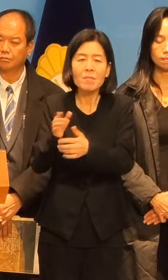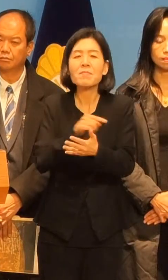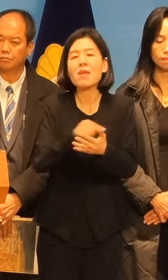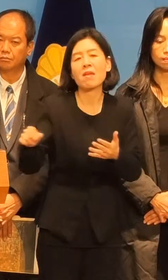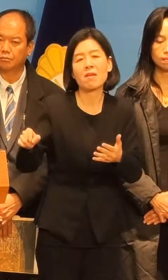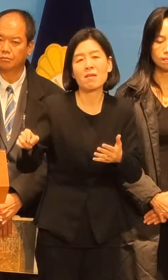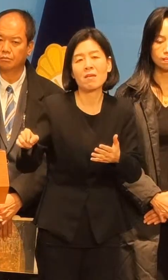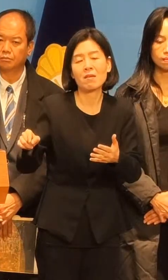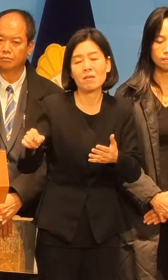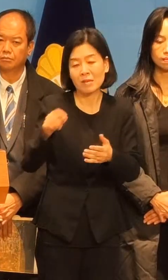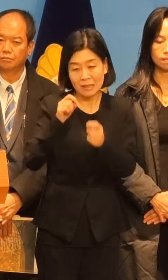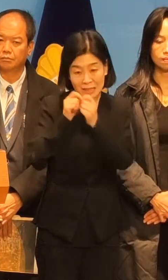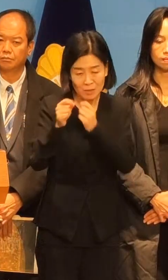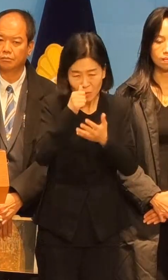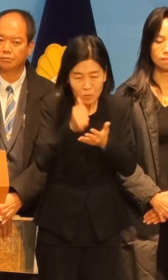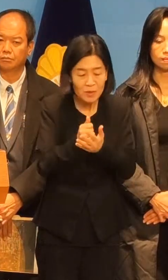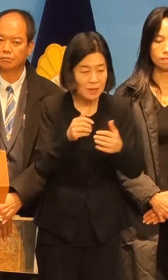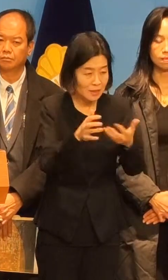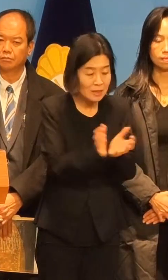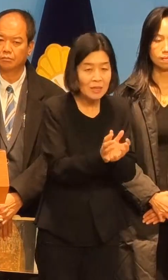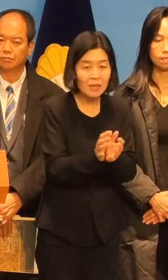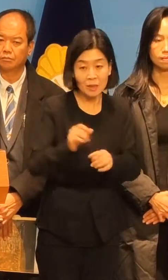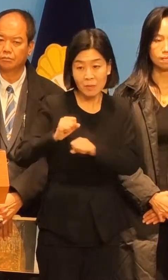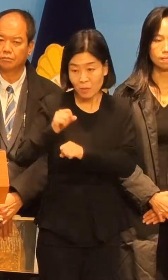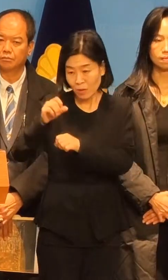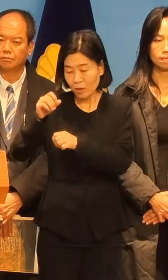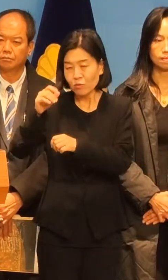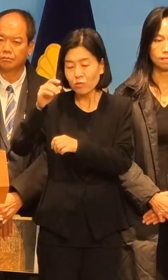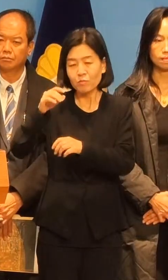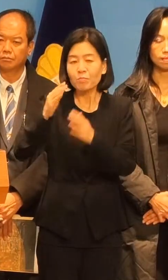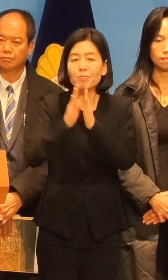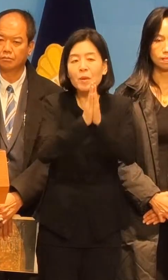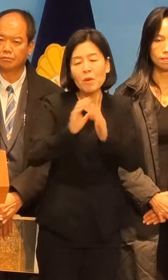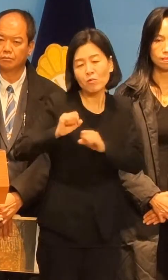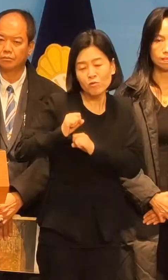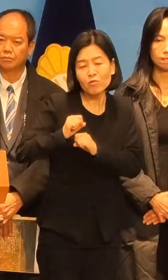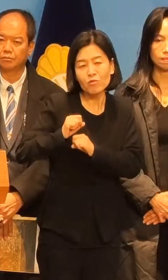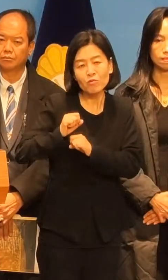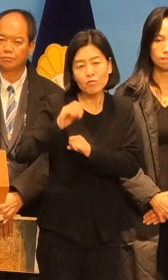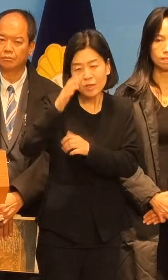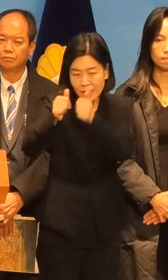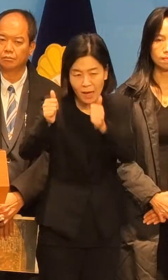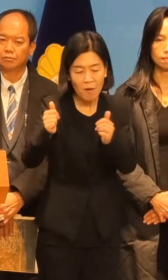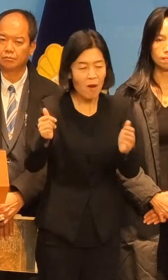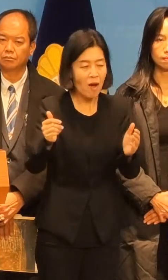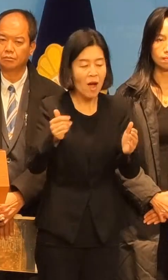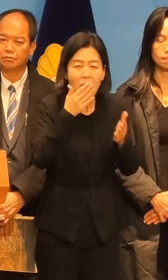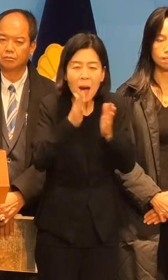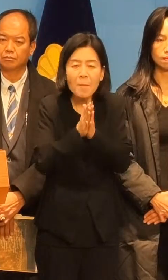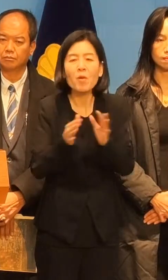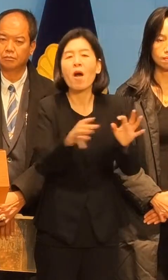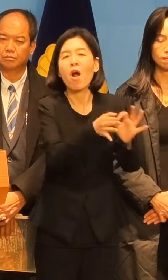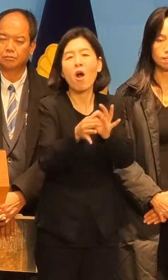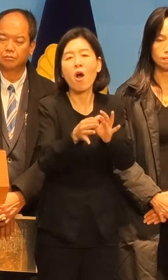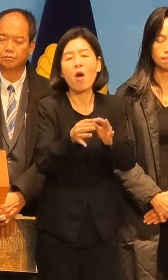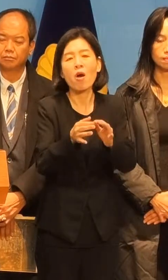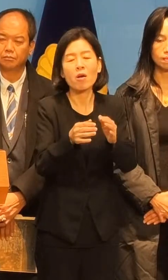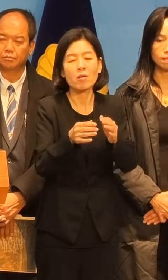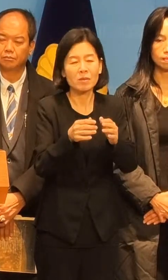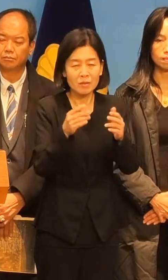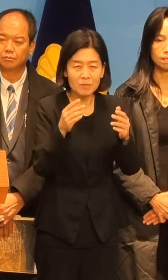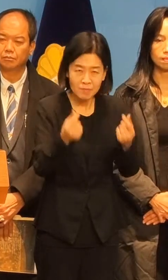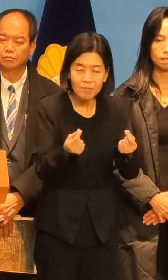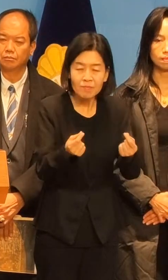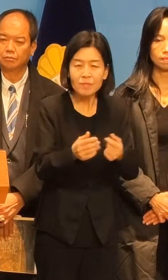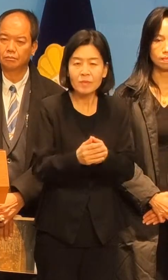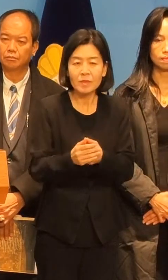사기 범죄 단체들은 미얀마 군 정상들과 깊이 관련되어 있습니다. 일본 한국 국민들은